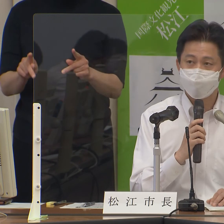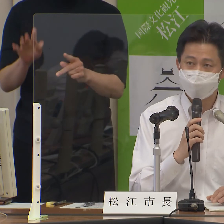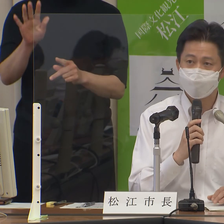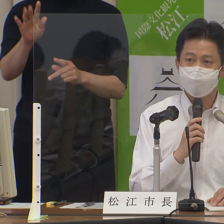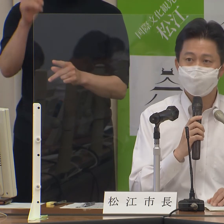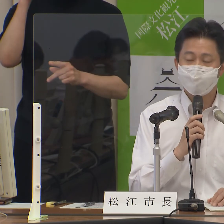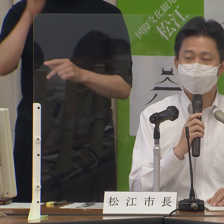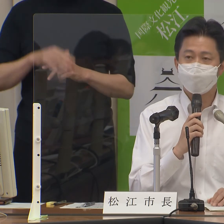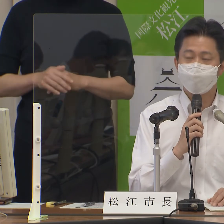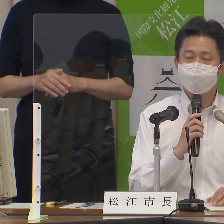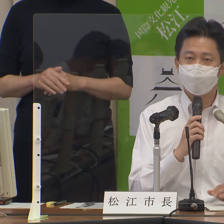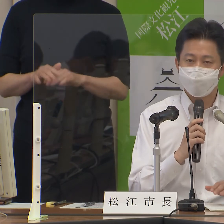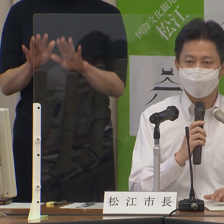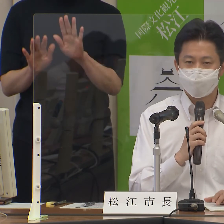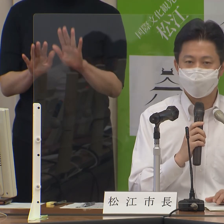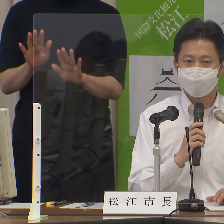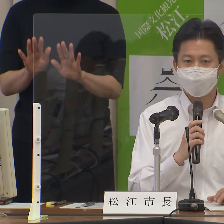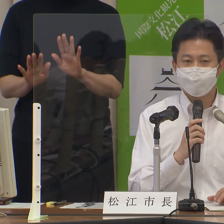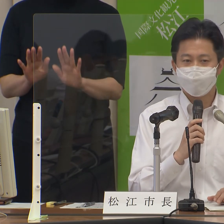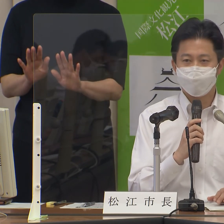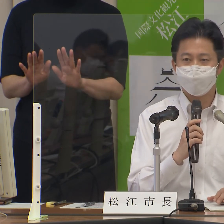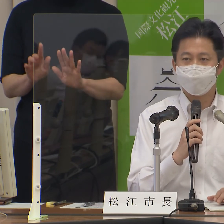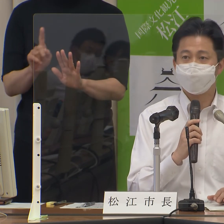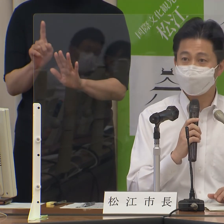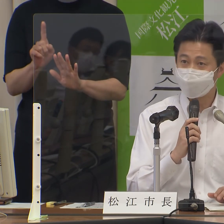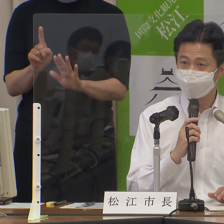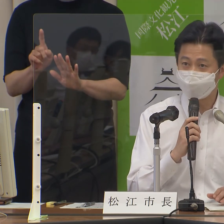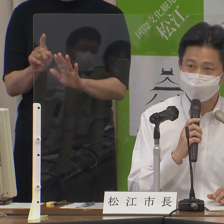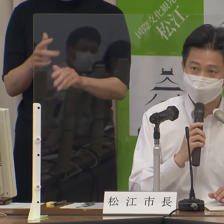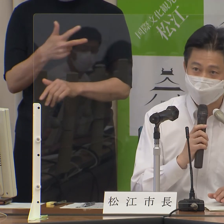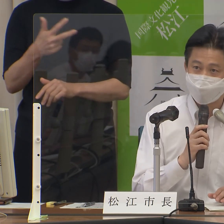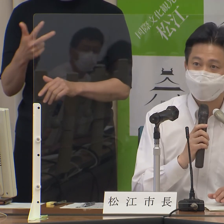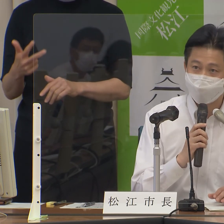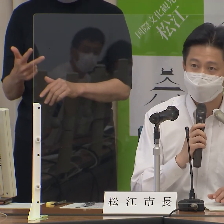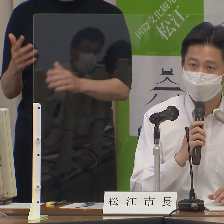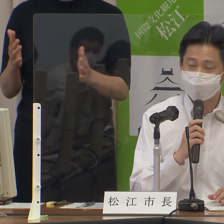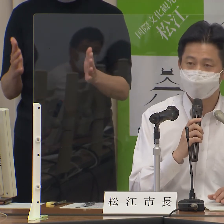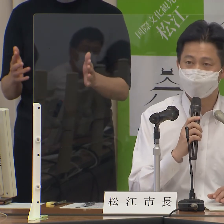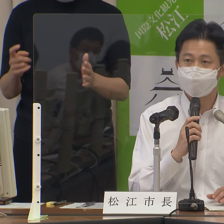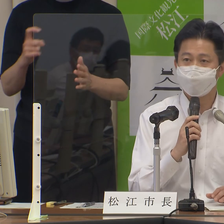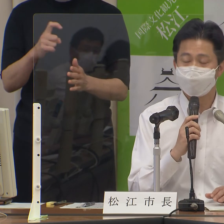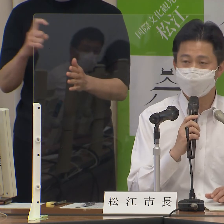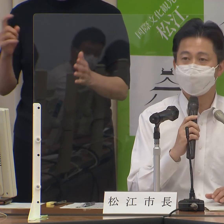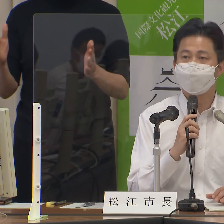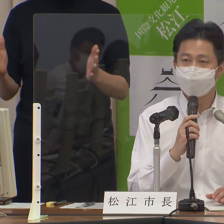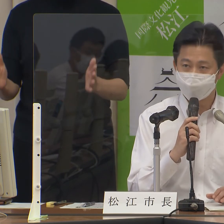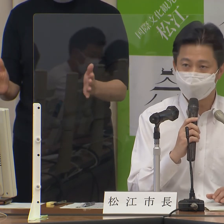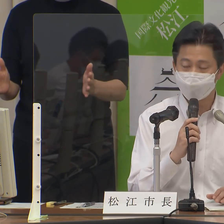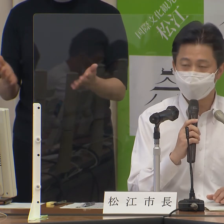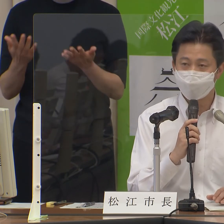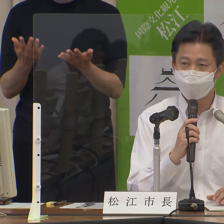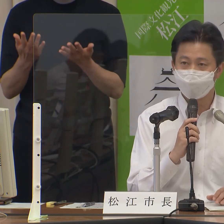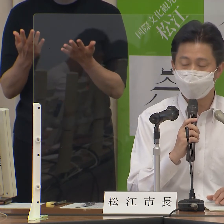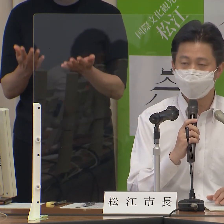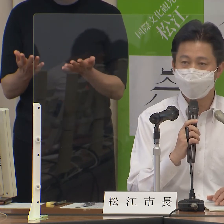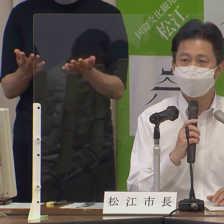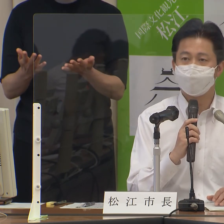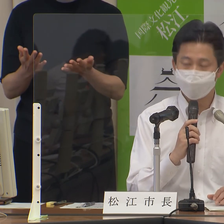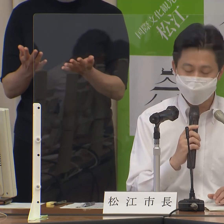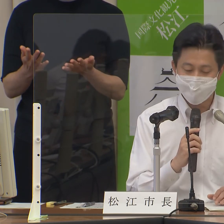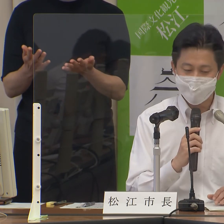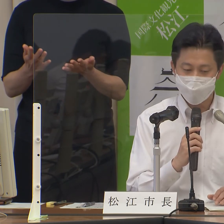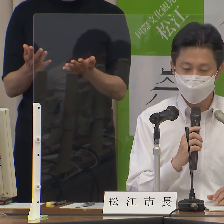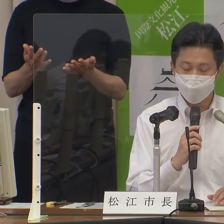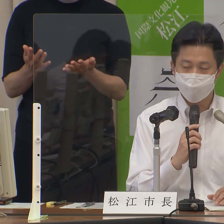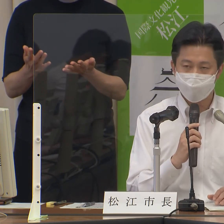、現状とはいえ例えば、1週間とか2週間ですね学習の機会が損なわれるという状況にはありませんので